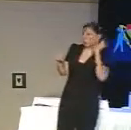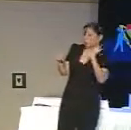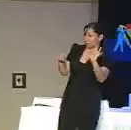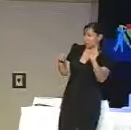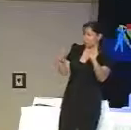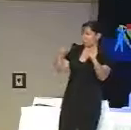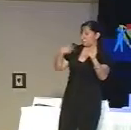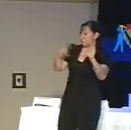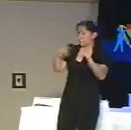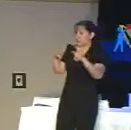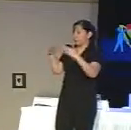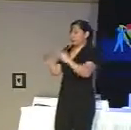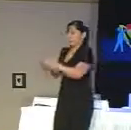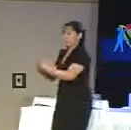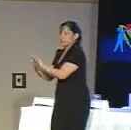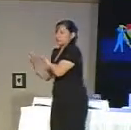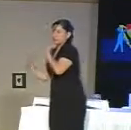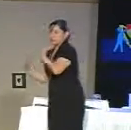55%.